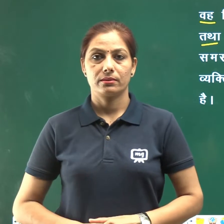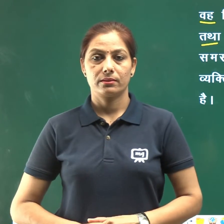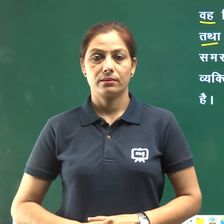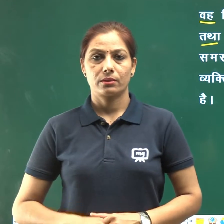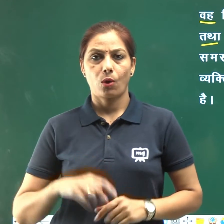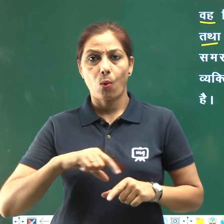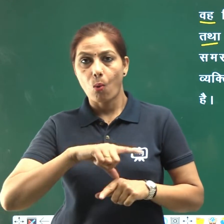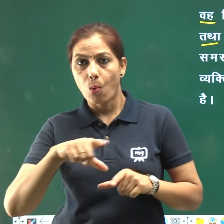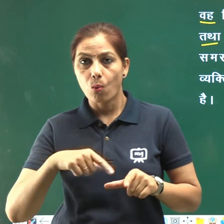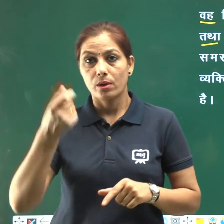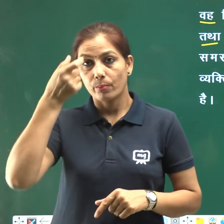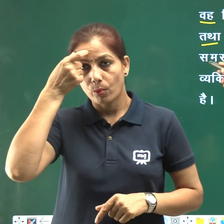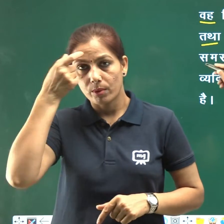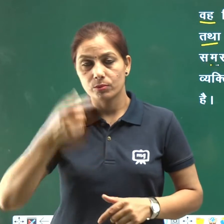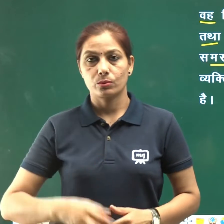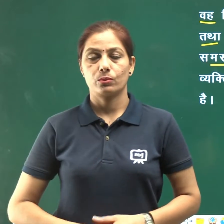प्रत्येक समस्या को